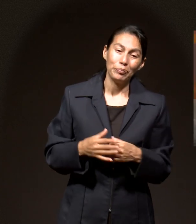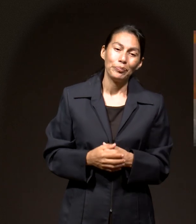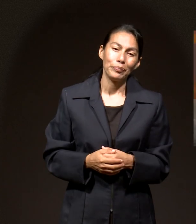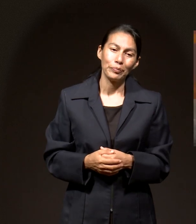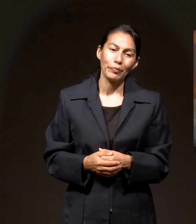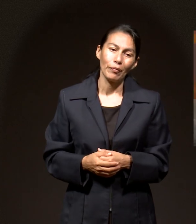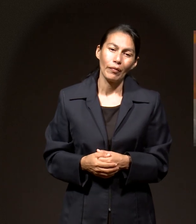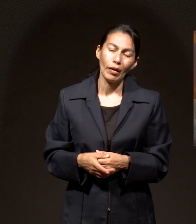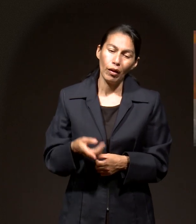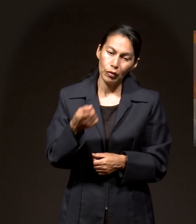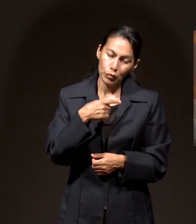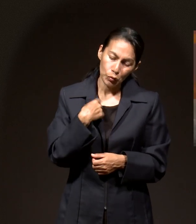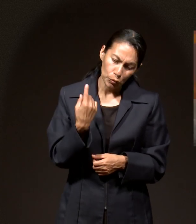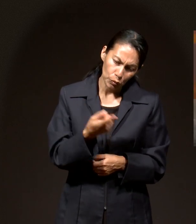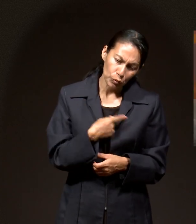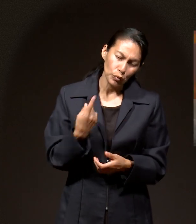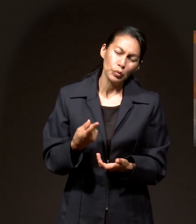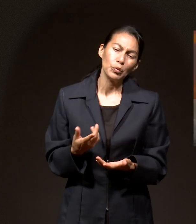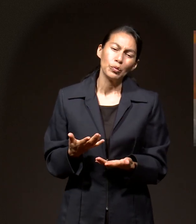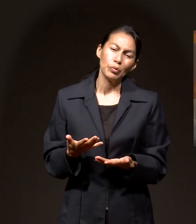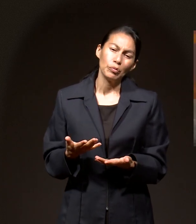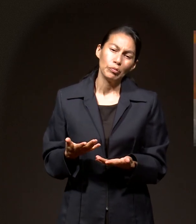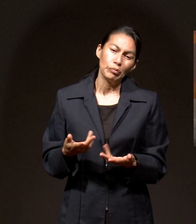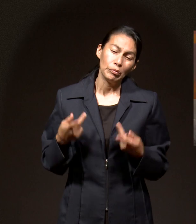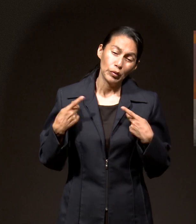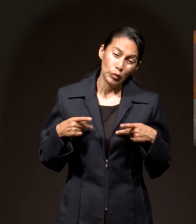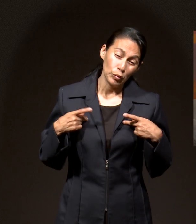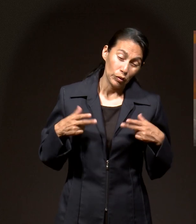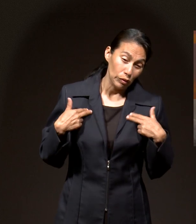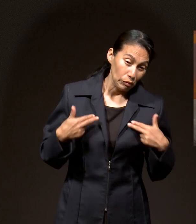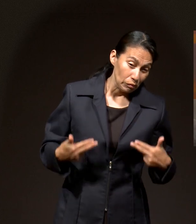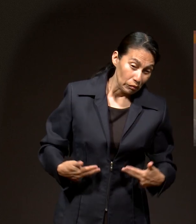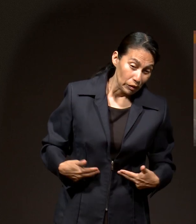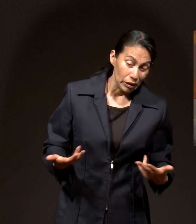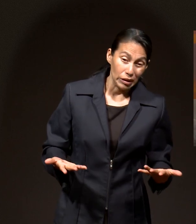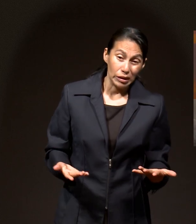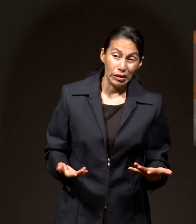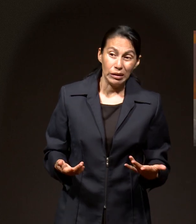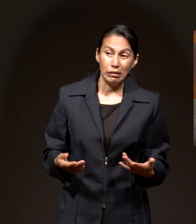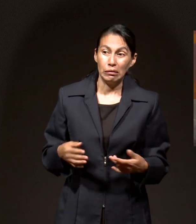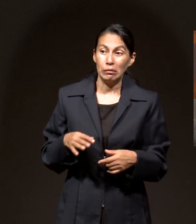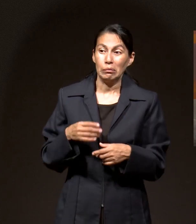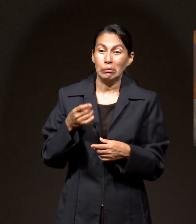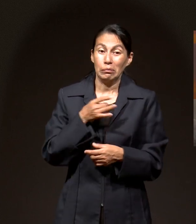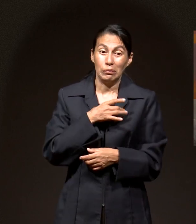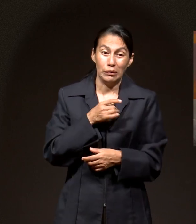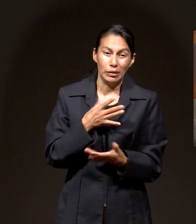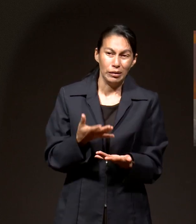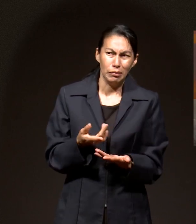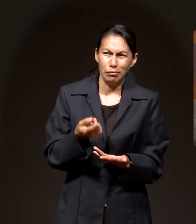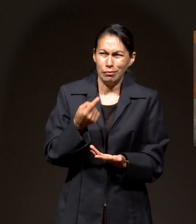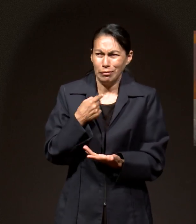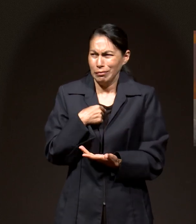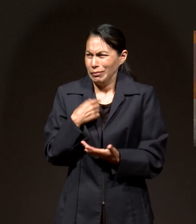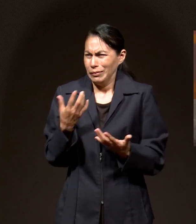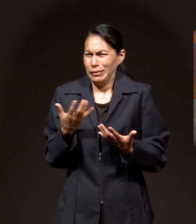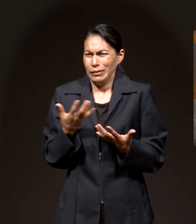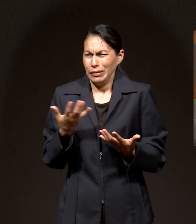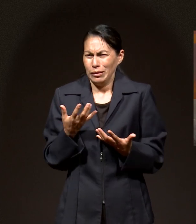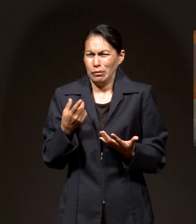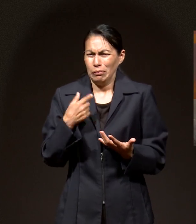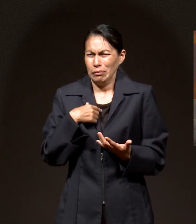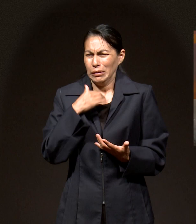Sin duda, muchas veces, insisto, esa humanidad nuestra, pues uno tiene miedo, uno se pregunta, ¿qué estoy haciendo